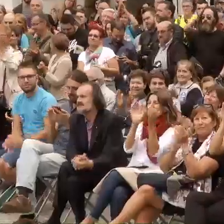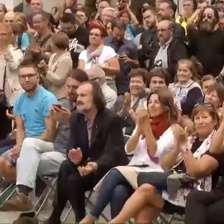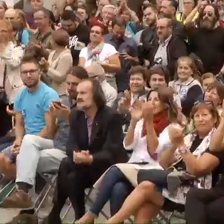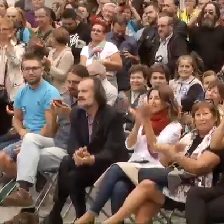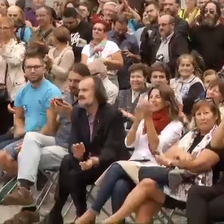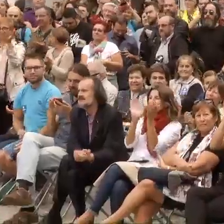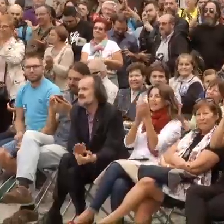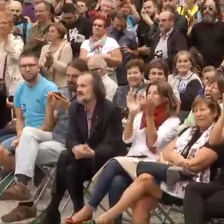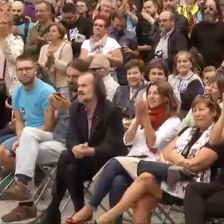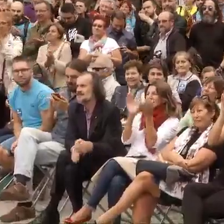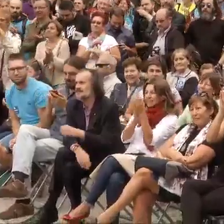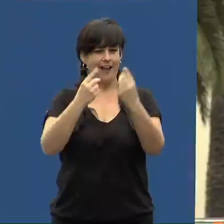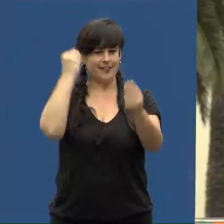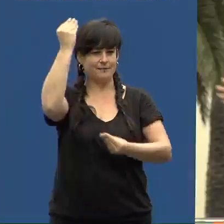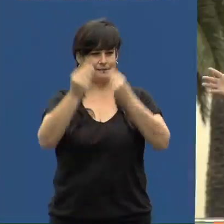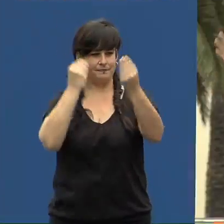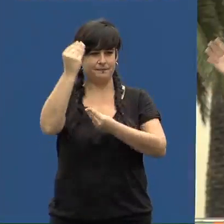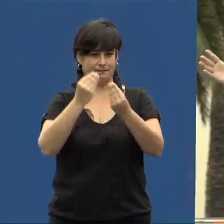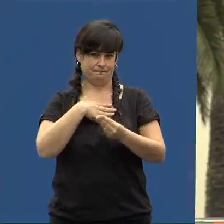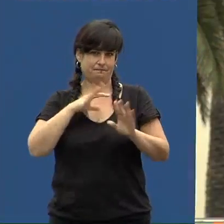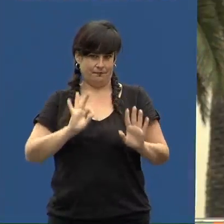Alguien se podría preguntar,